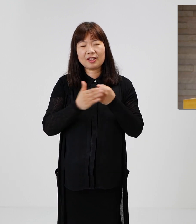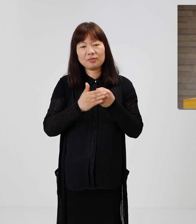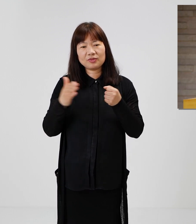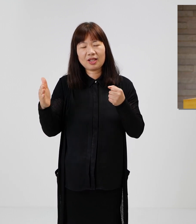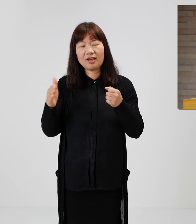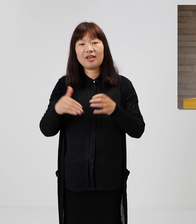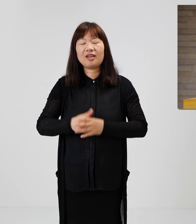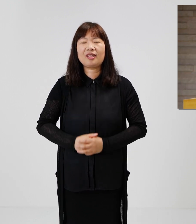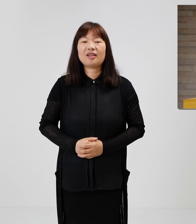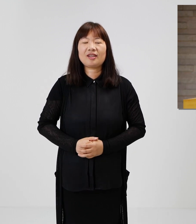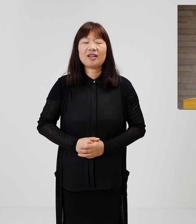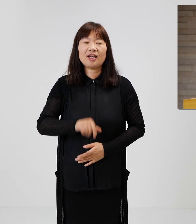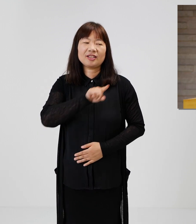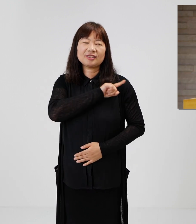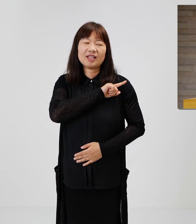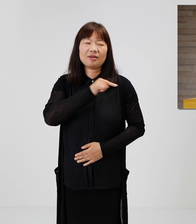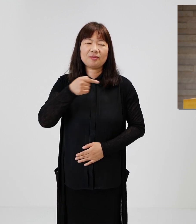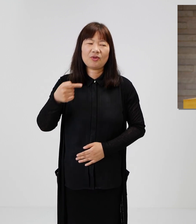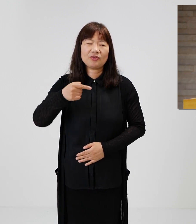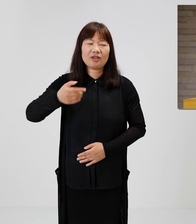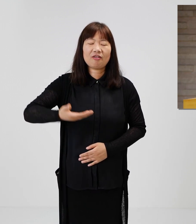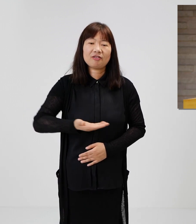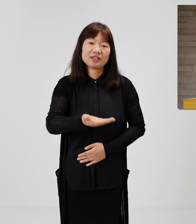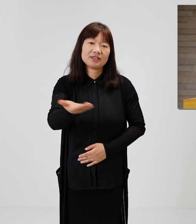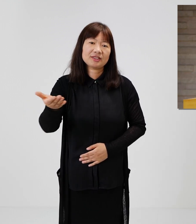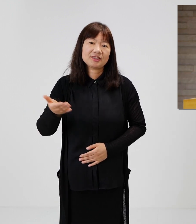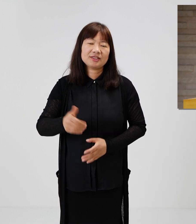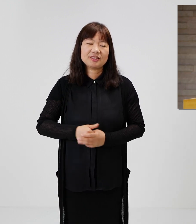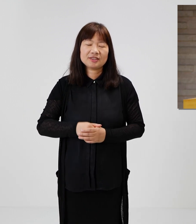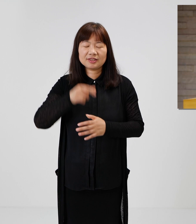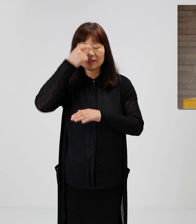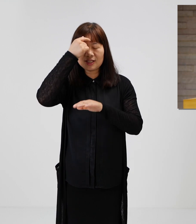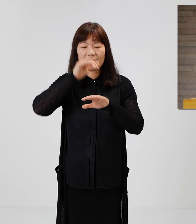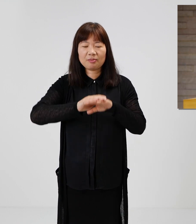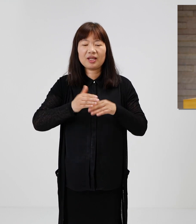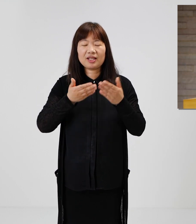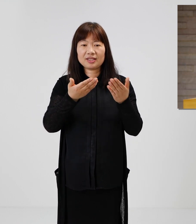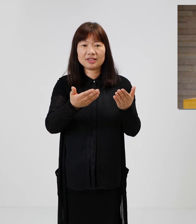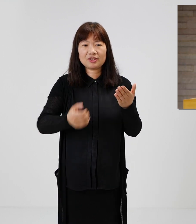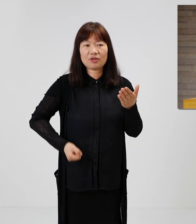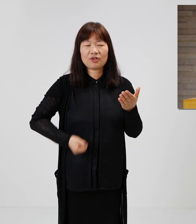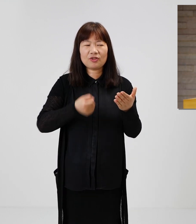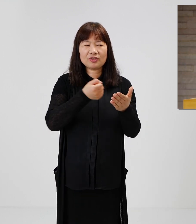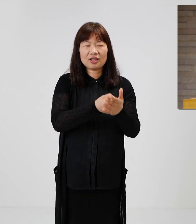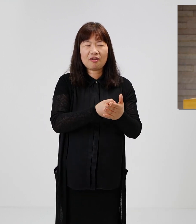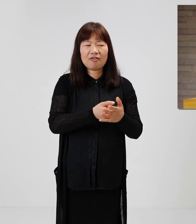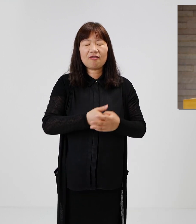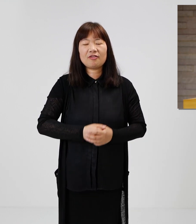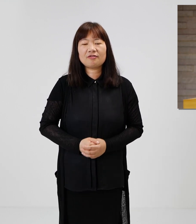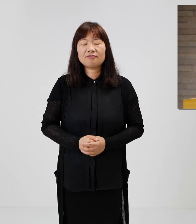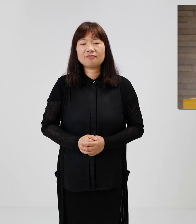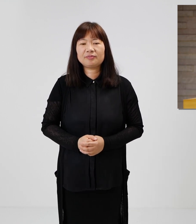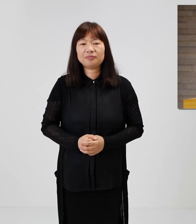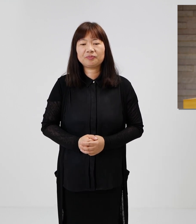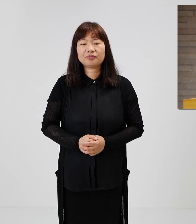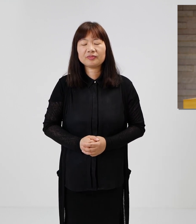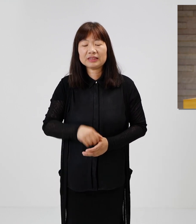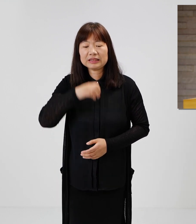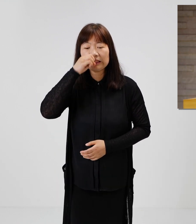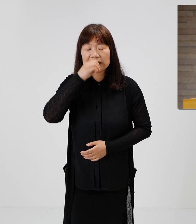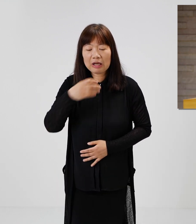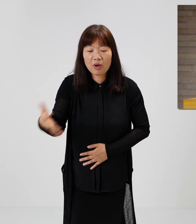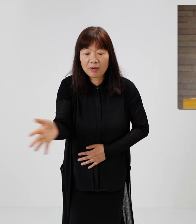해서 제일 먼저 그들은 예배를 드리게 됩니다. 그냥 단을 덜렁 하나 맨